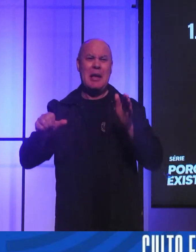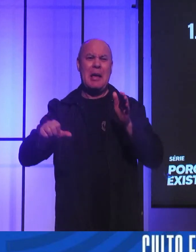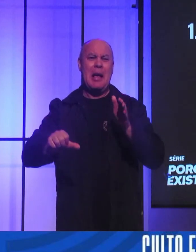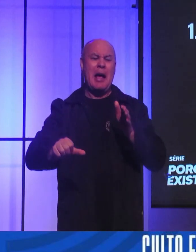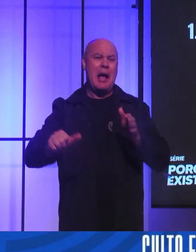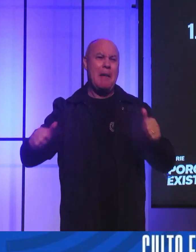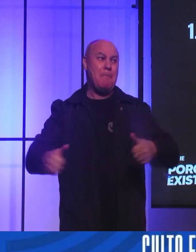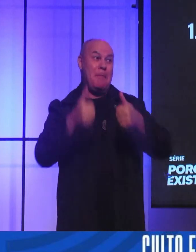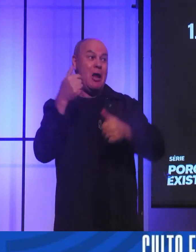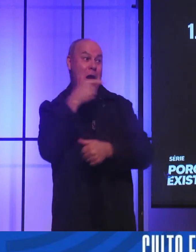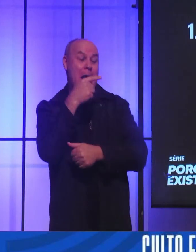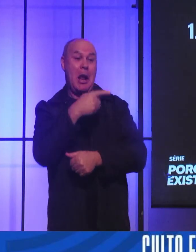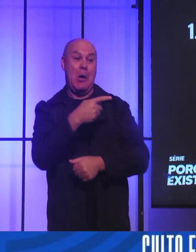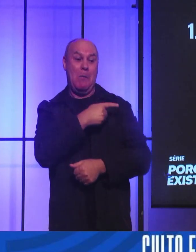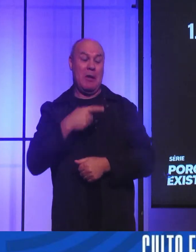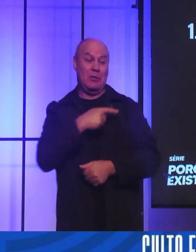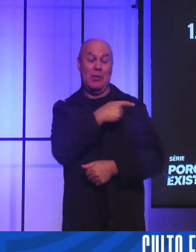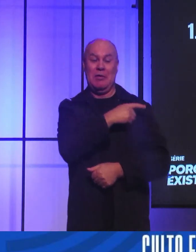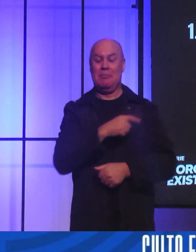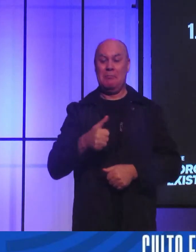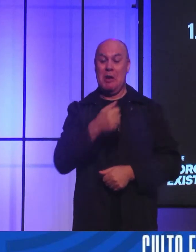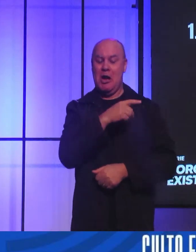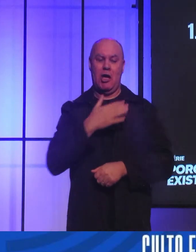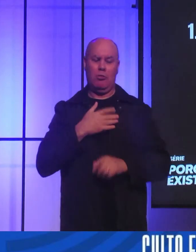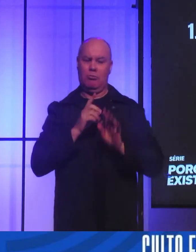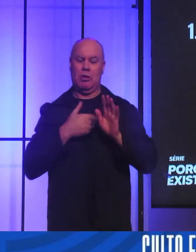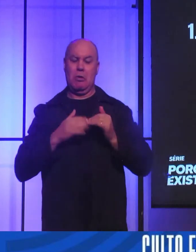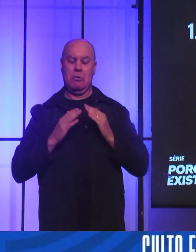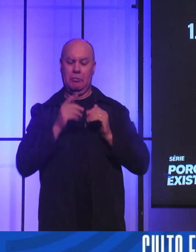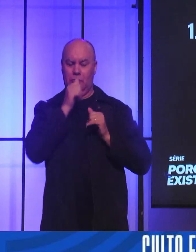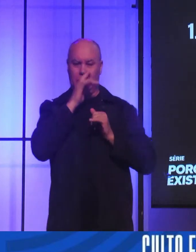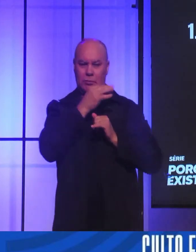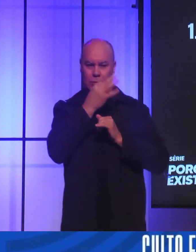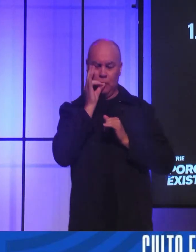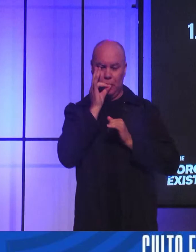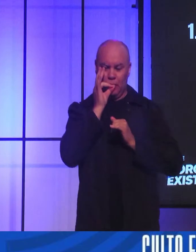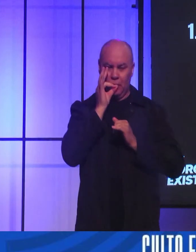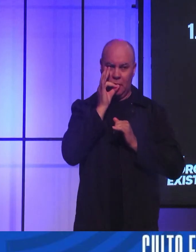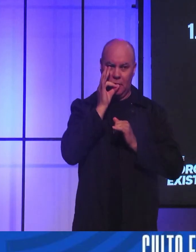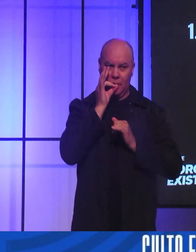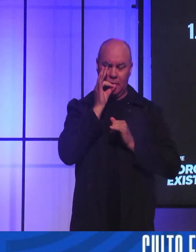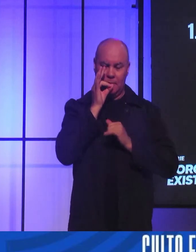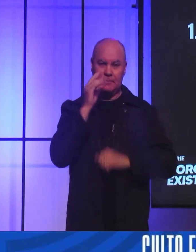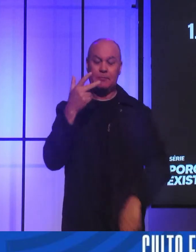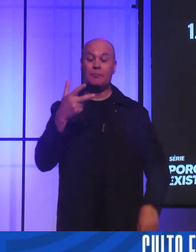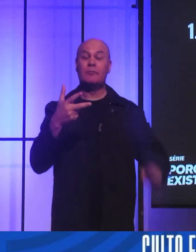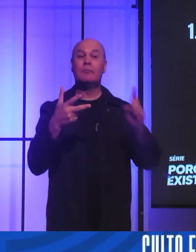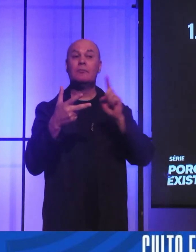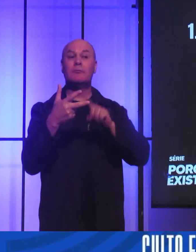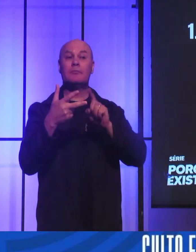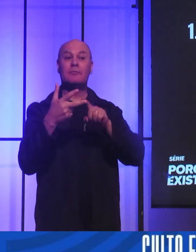é que às vezes a gente não compartilha porque de fato nós não